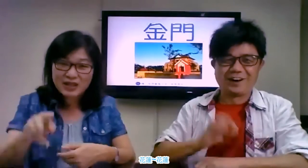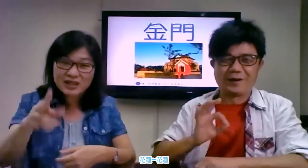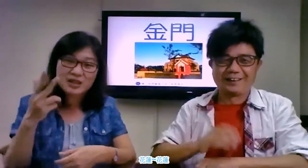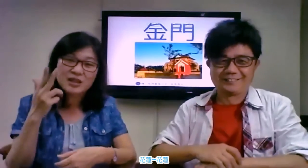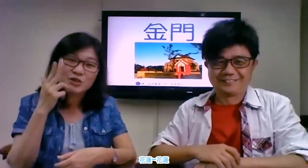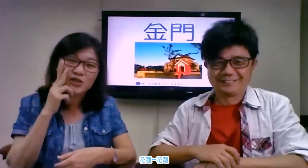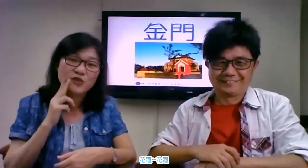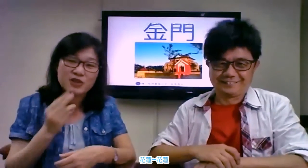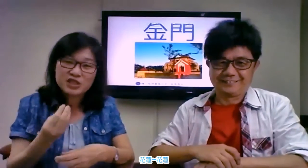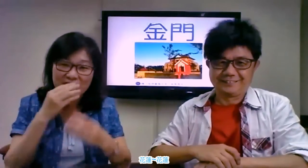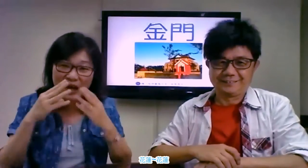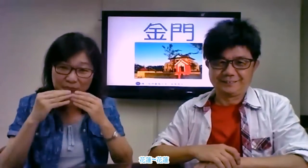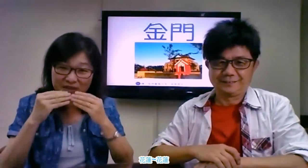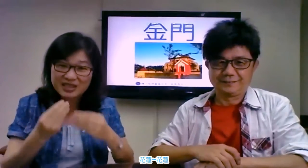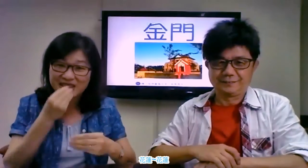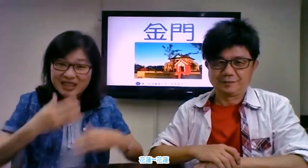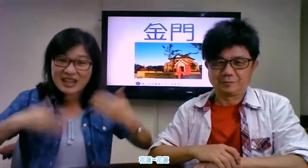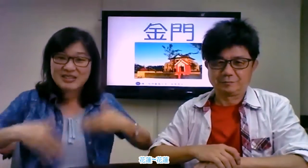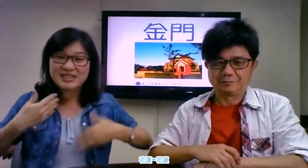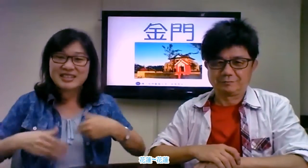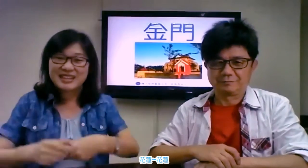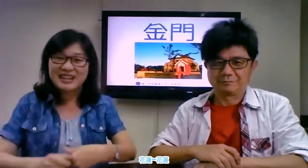个俊峰吃汉堡吃得很高兴。